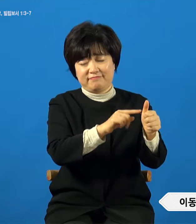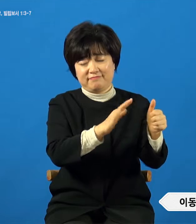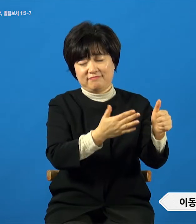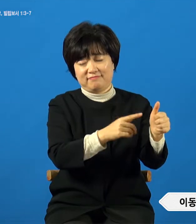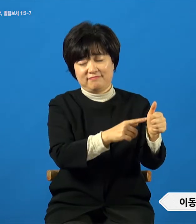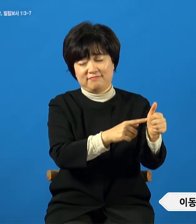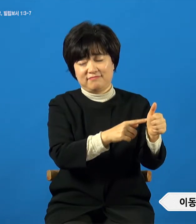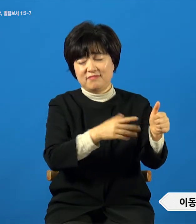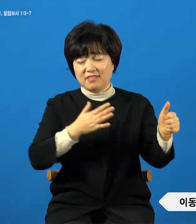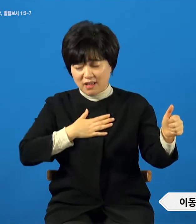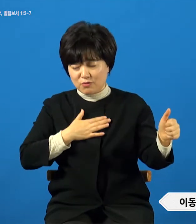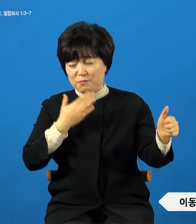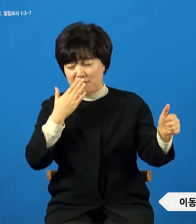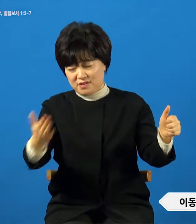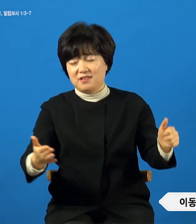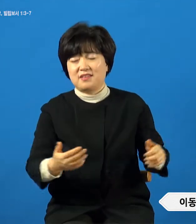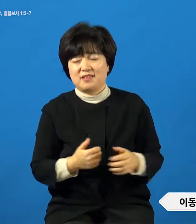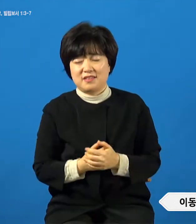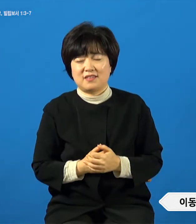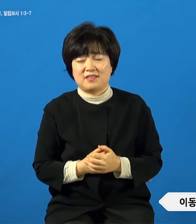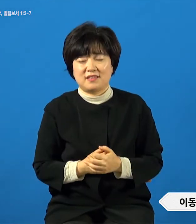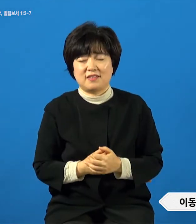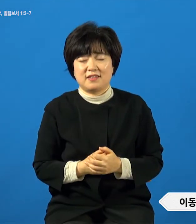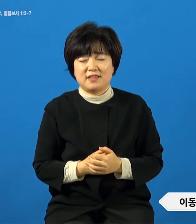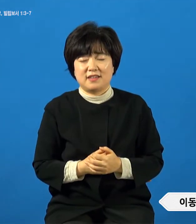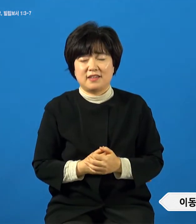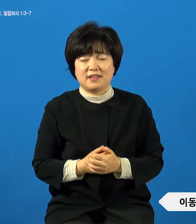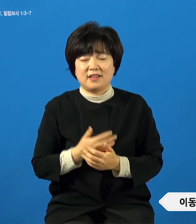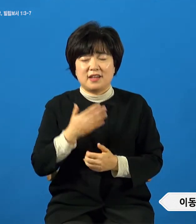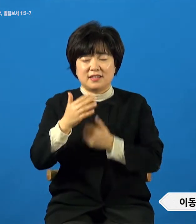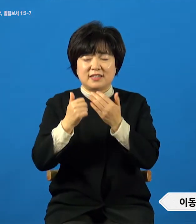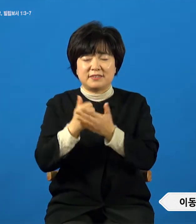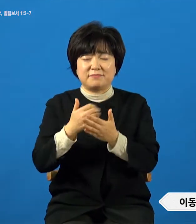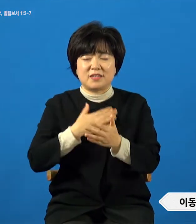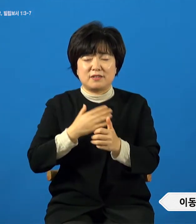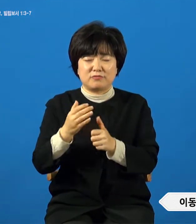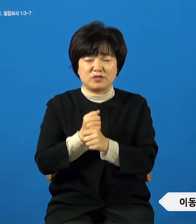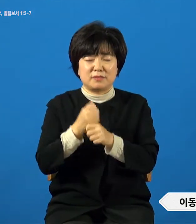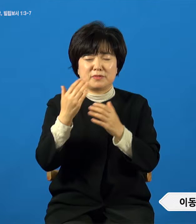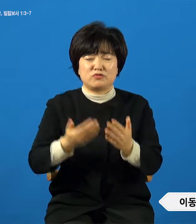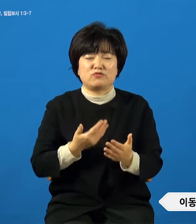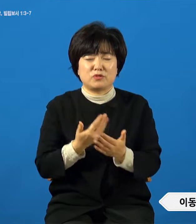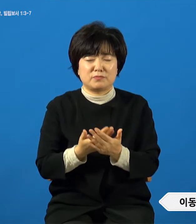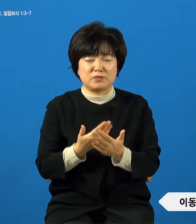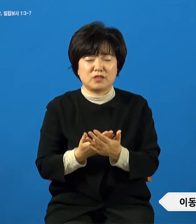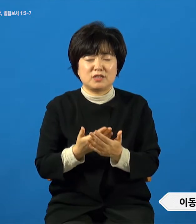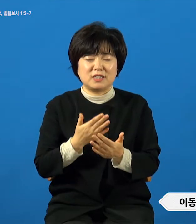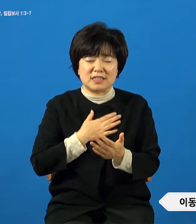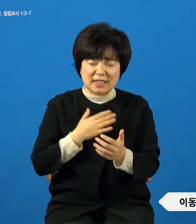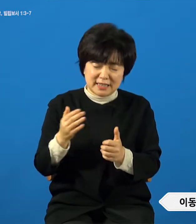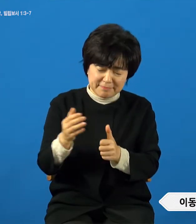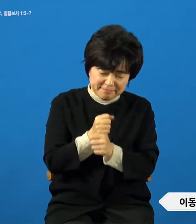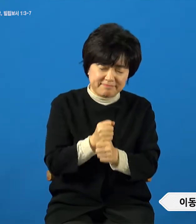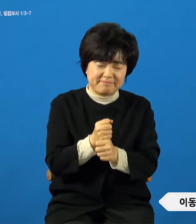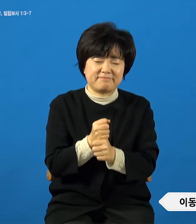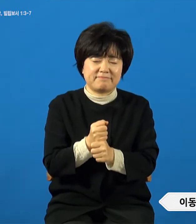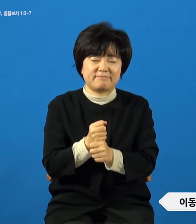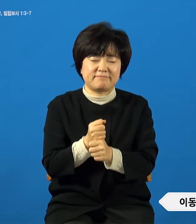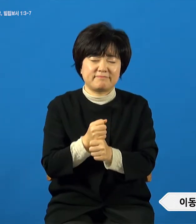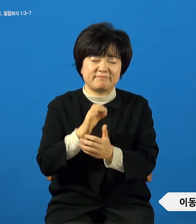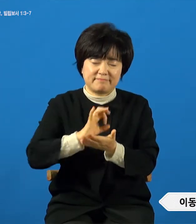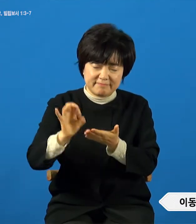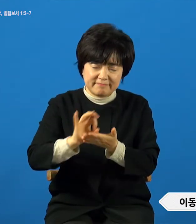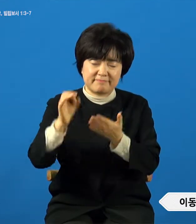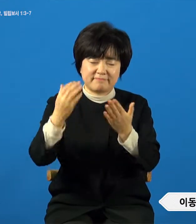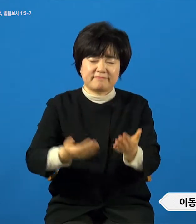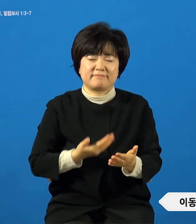우리가 그렇게 못할 이유가 없습니다. 주님, 저를 붙들어 주시옵소서. 저를 사로잡아 주시옵소서.